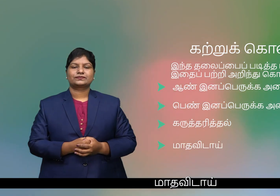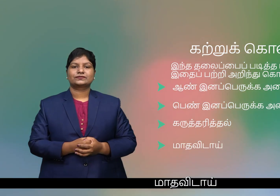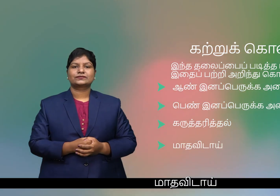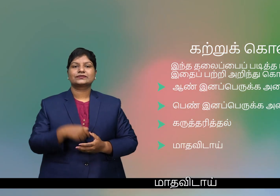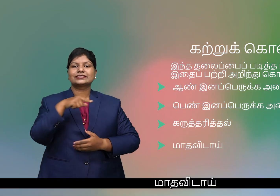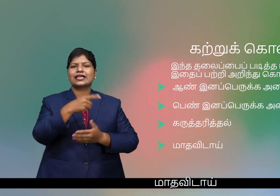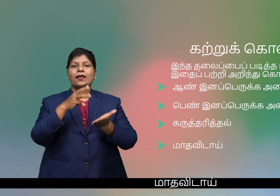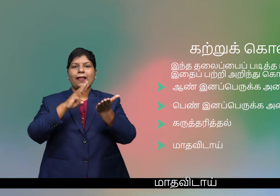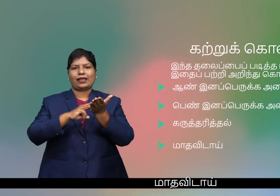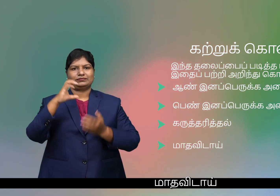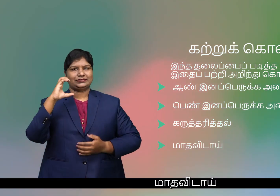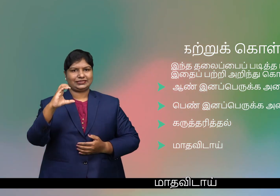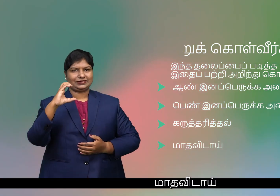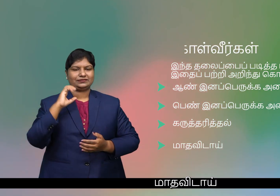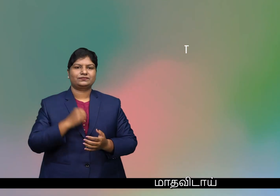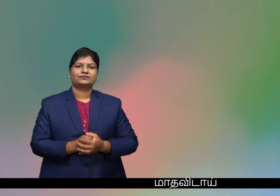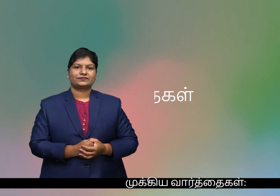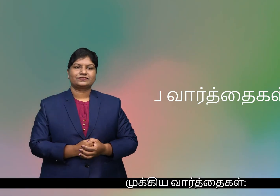மாதவிடாய்.